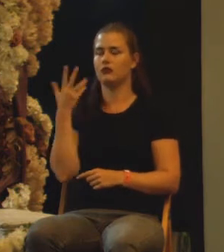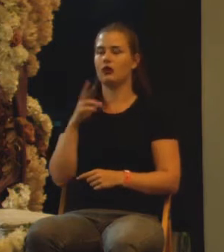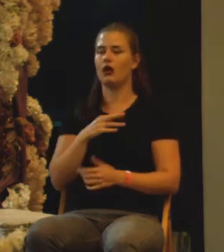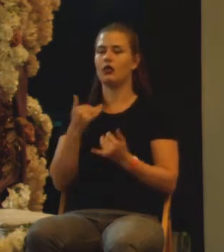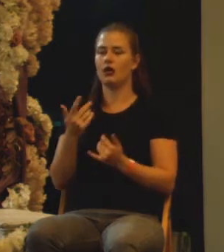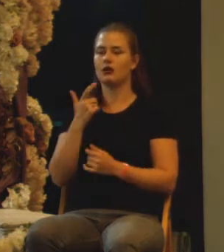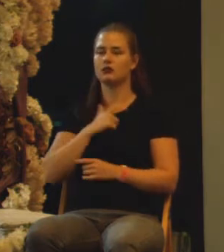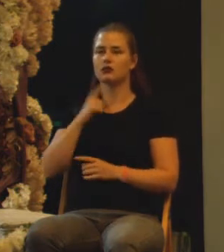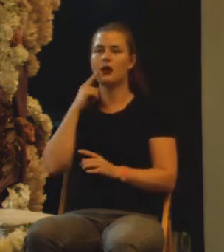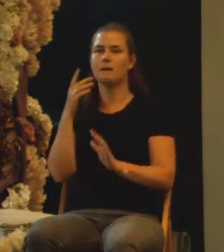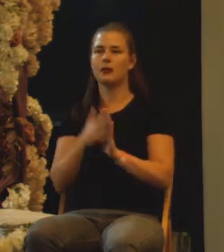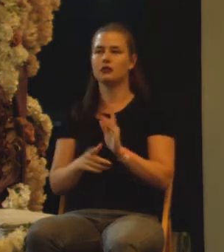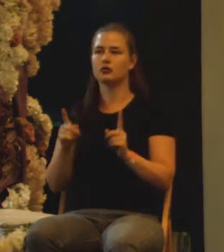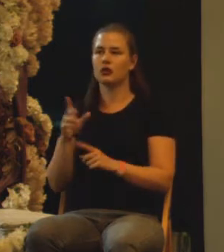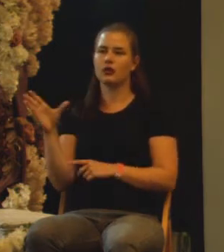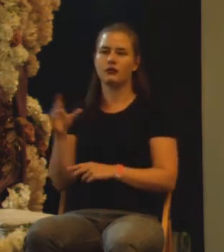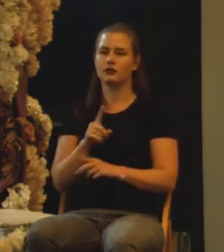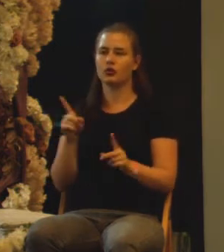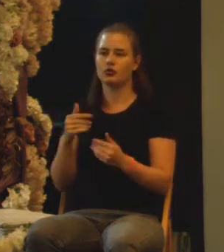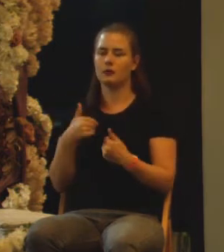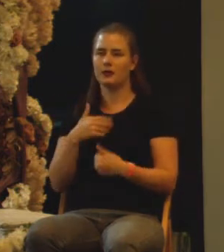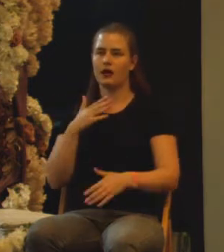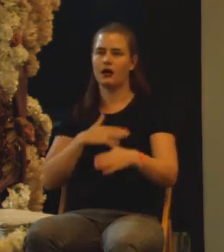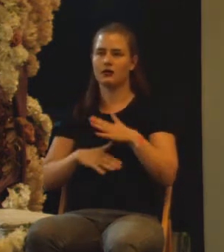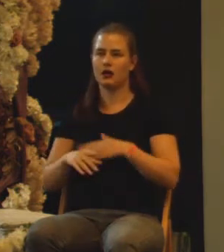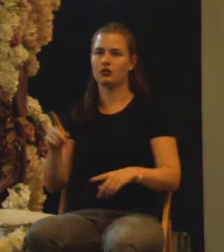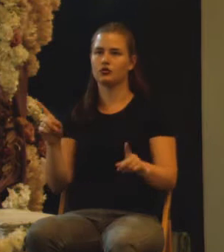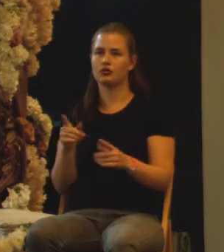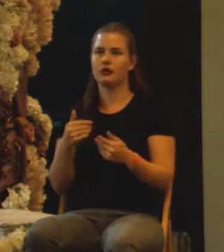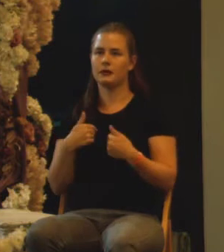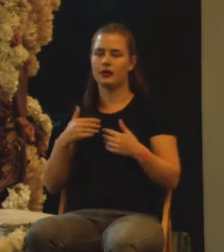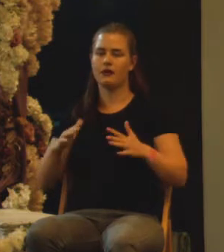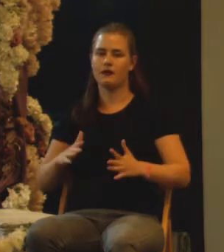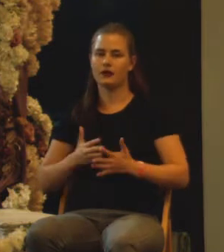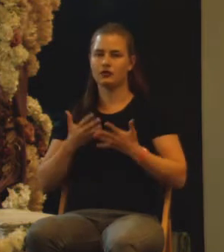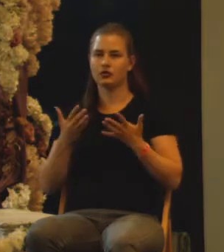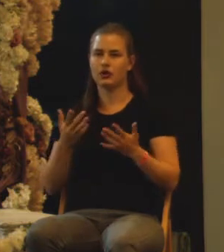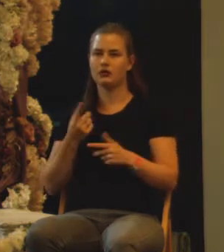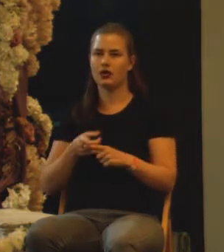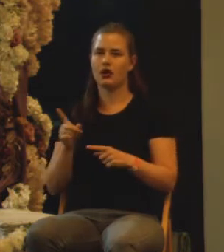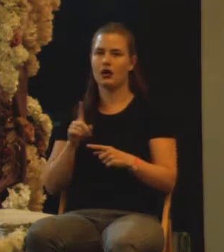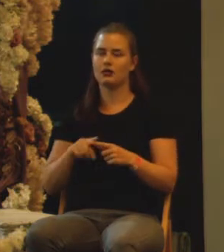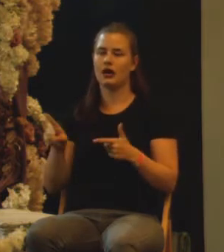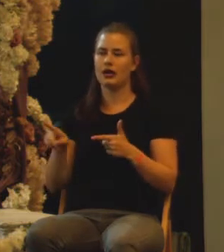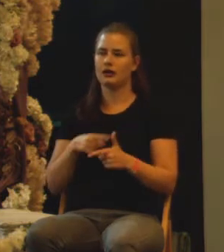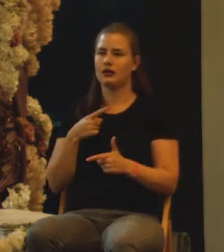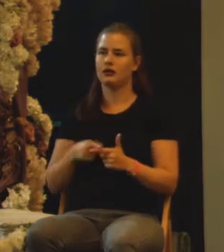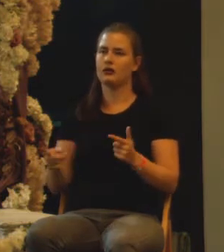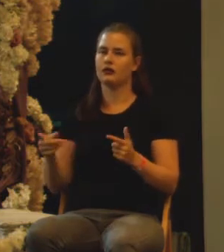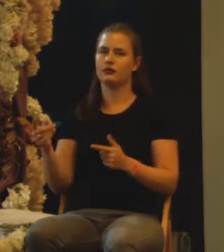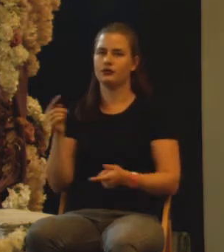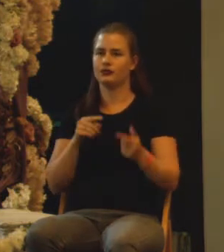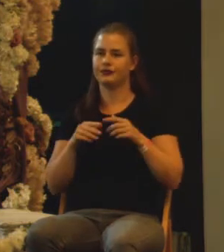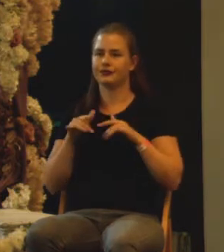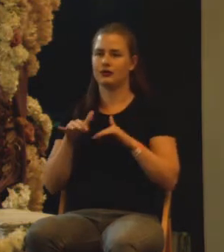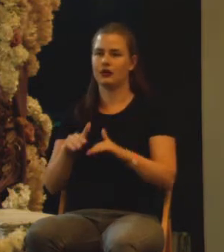себя поняла, что все, что меня радует, все, что меня восхищает, это либо взаимодействие с людьми,